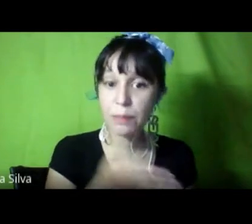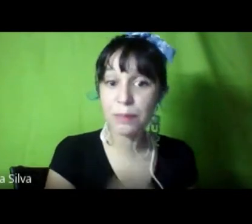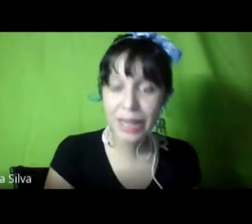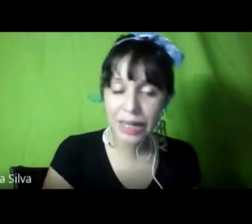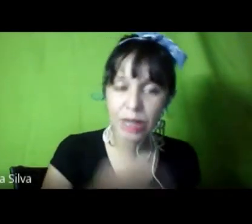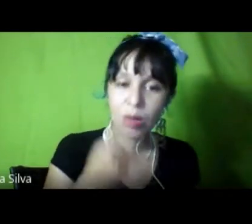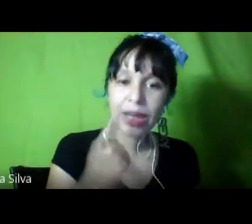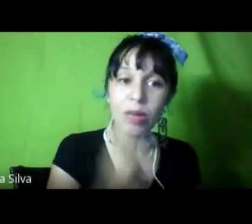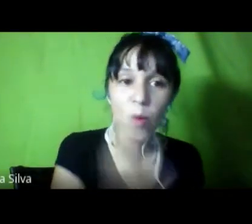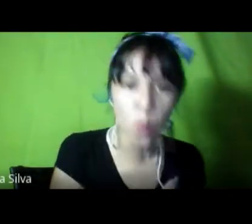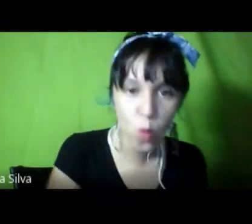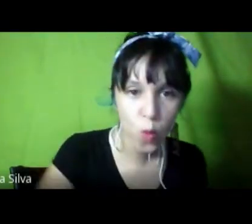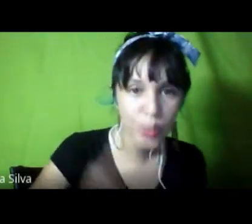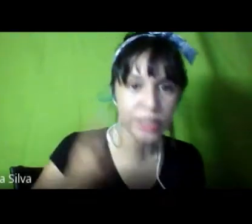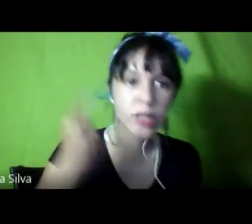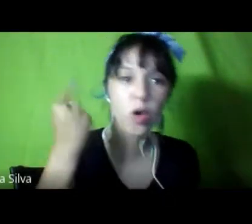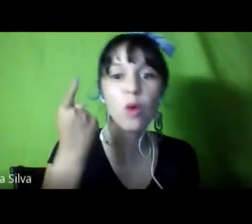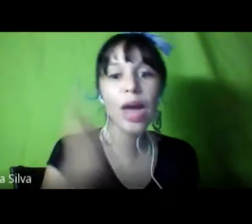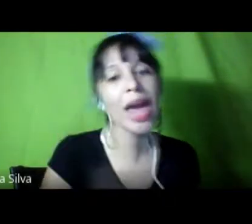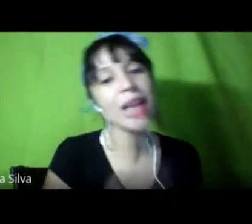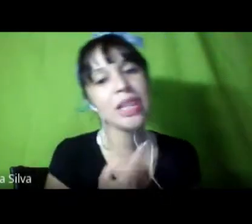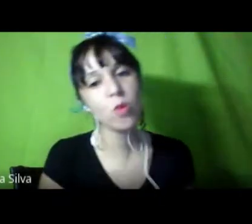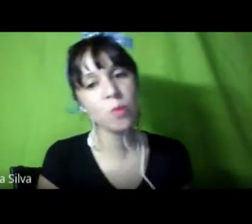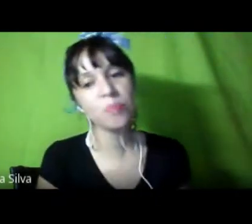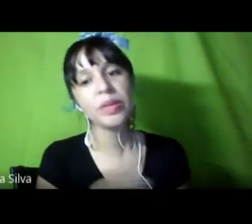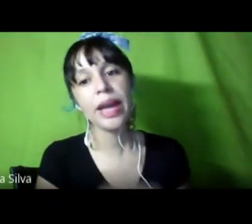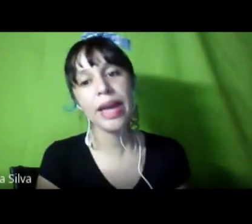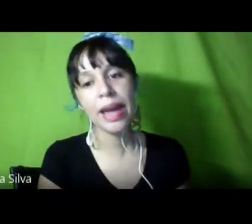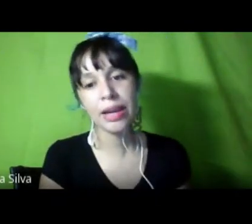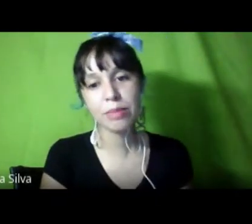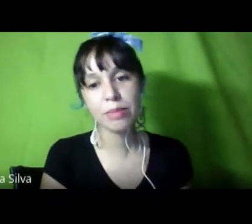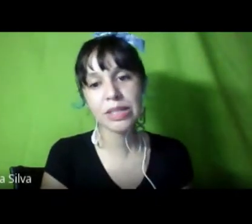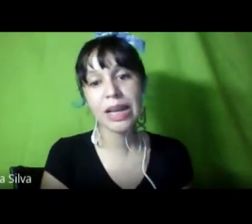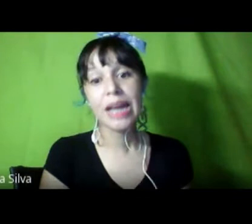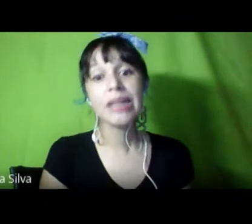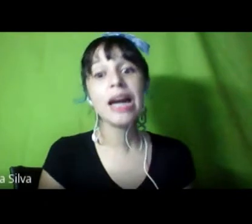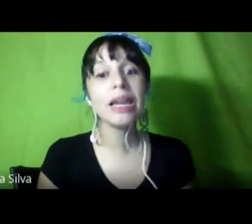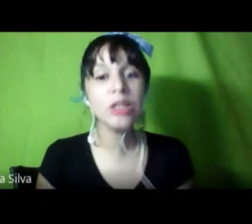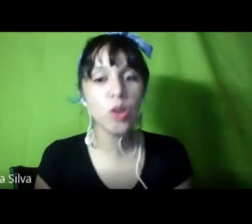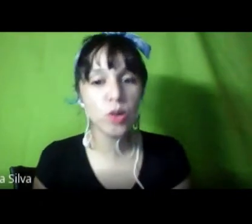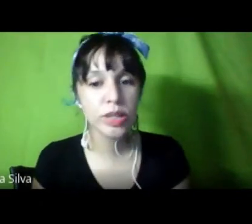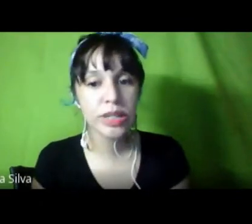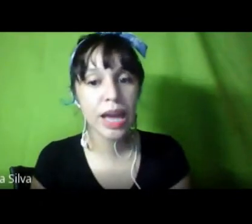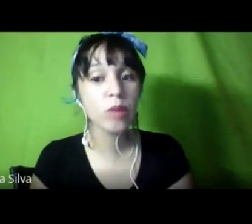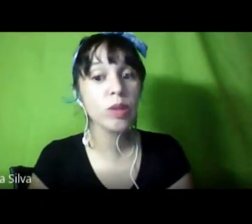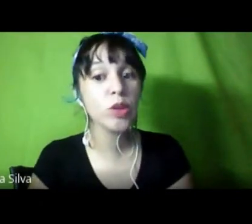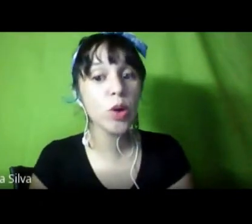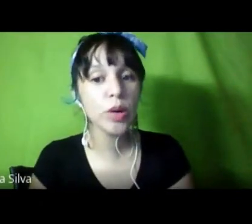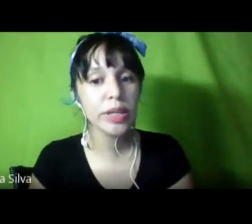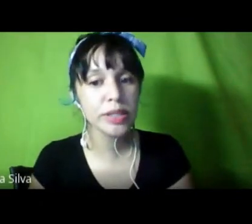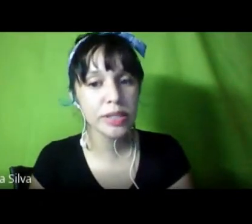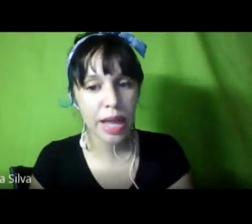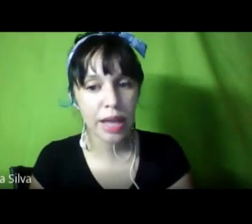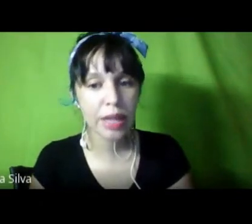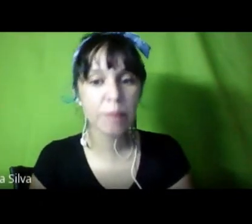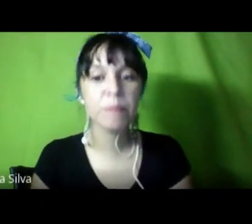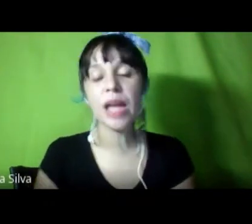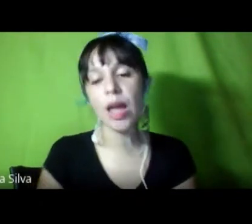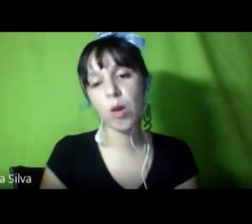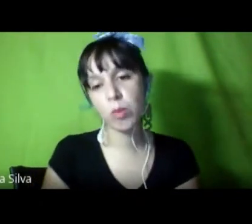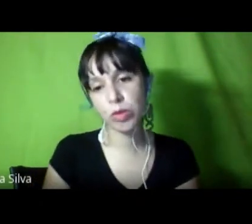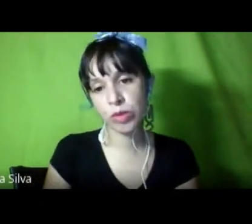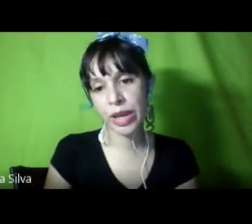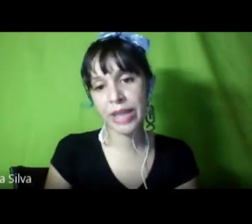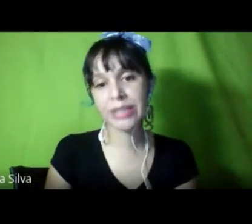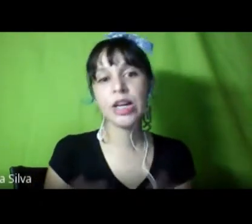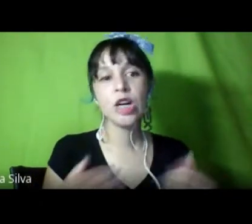que é a primeira língua, a língua 1, conhecida como L1, é a Libras. E a L2, que é a língua 2 dele, é